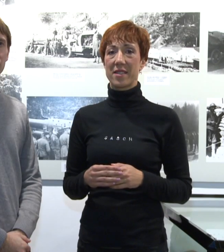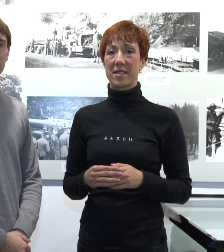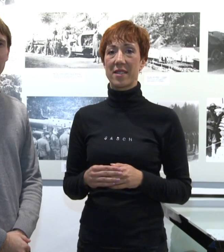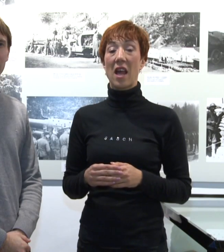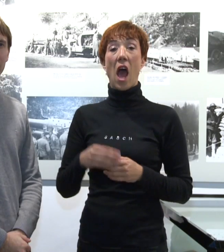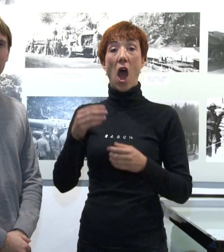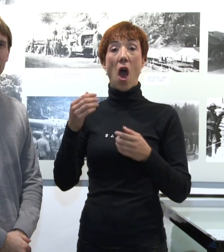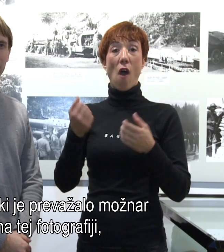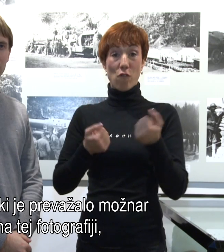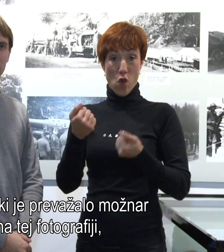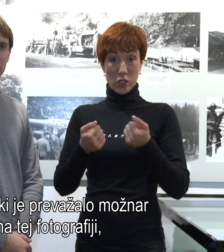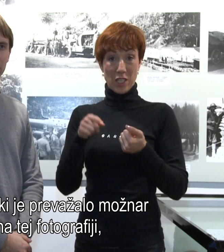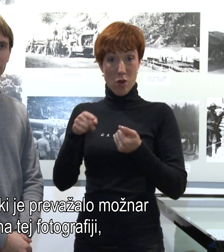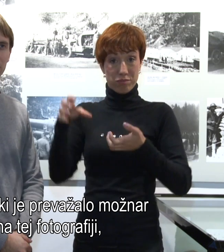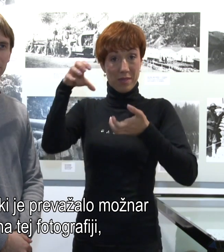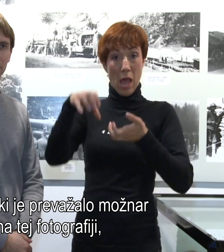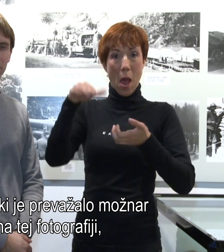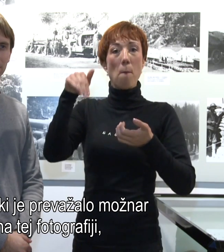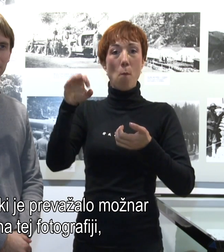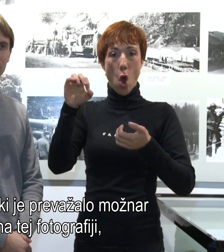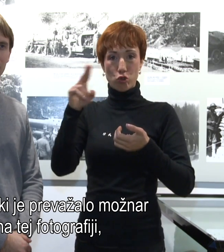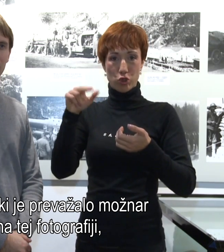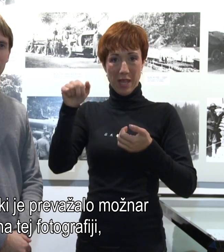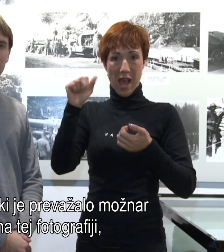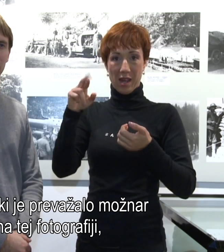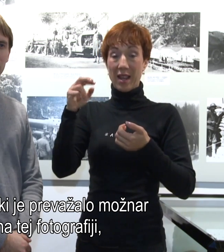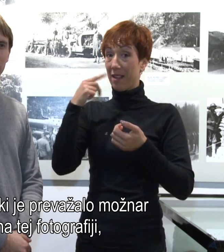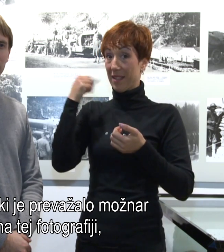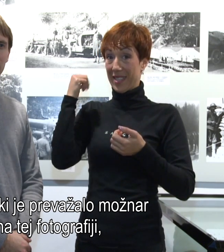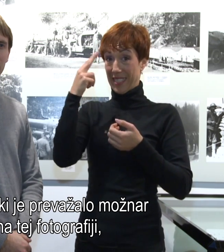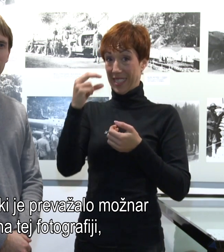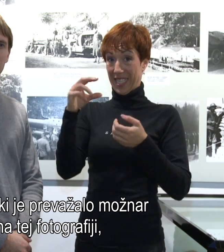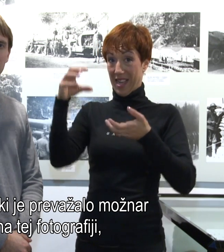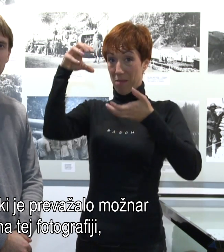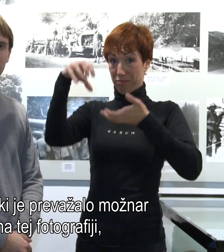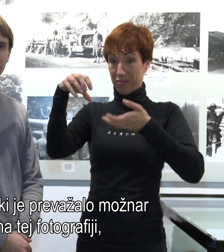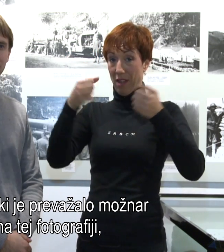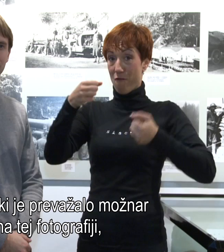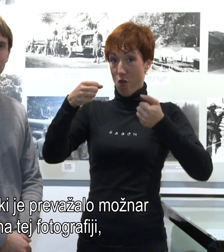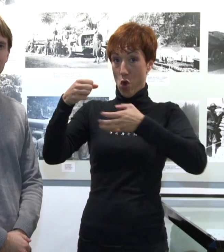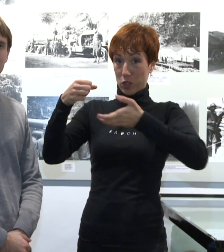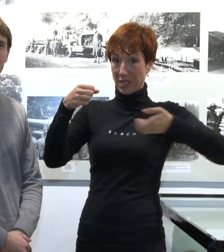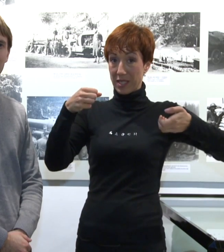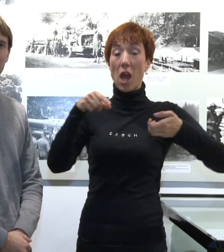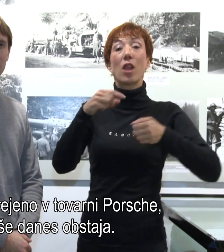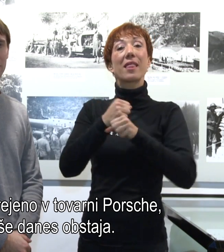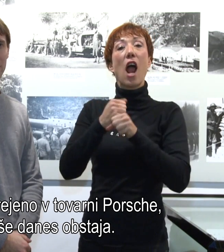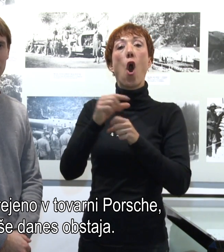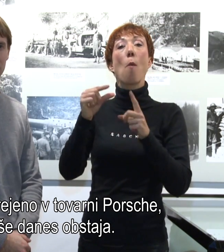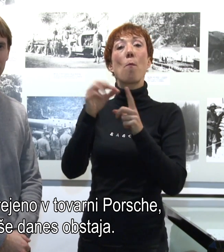Vozilo, ki prevaža možnar na fotografiji, pa je bilo delo Porscheja, tovarne, ki še danes obstaja.